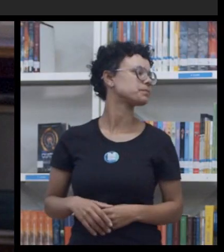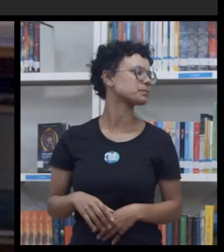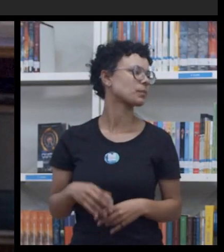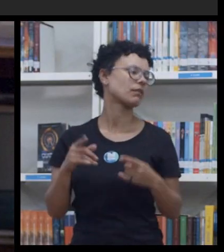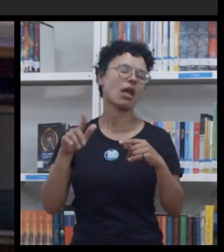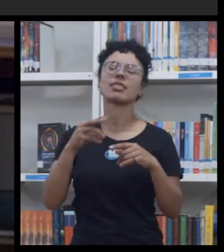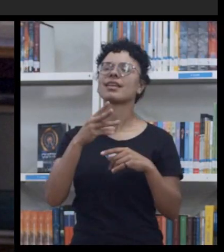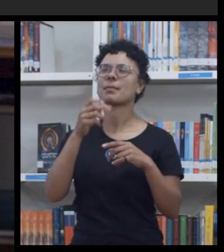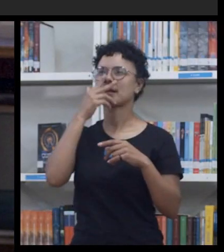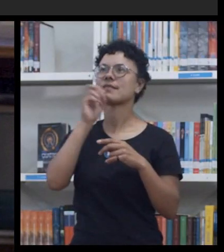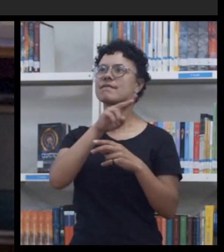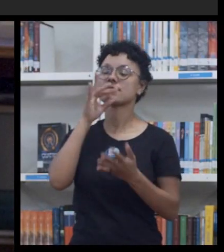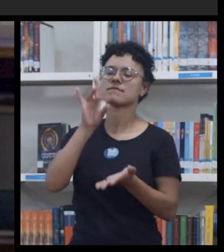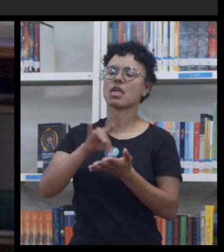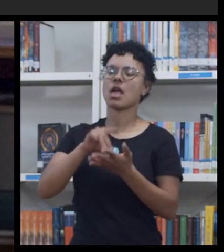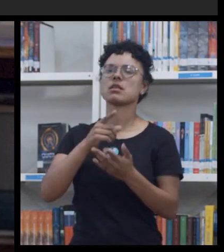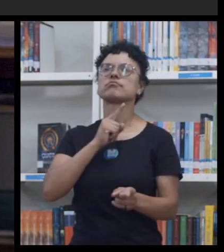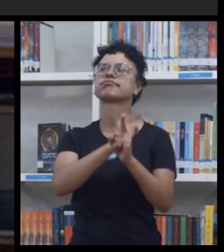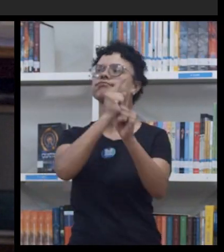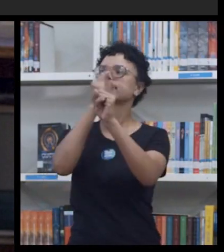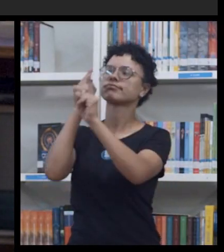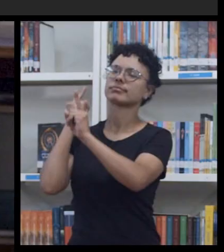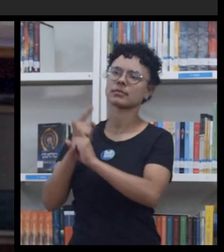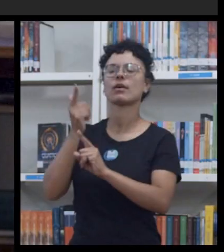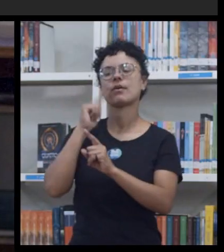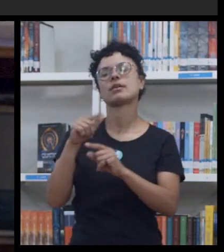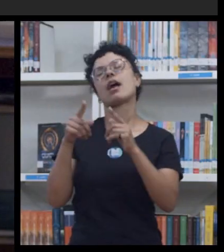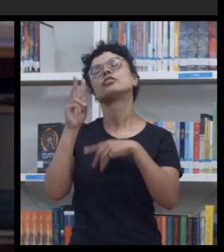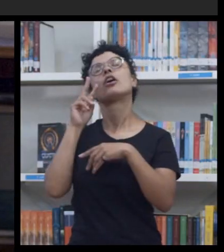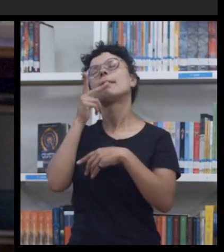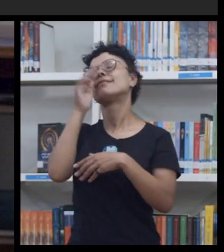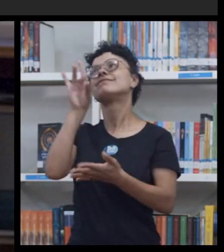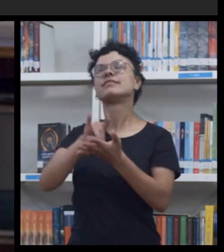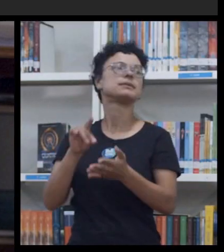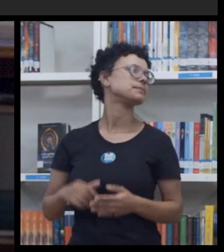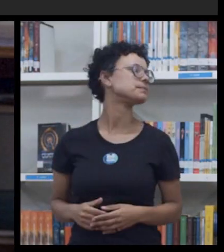personagens tridimensionais para criar a história mais real.